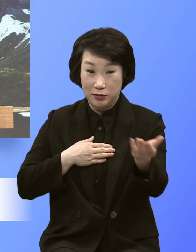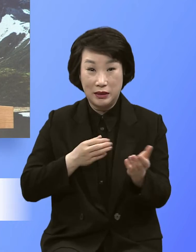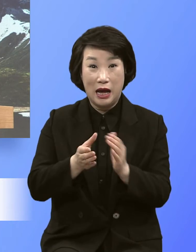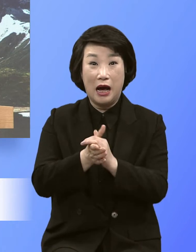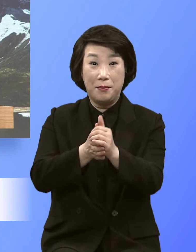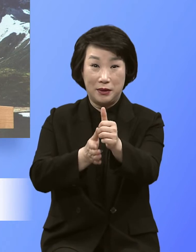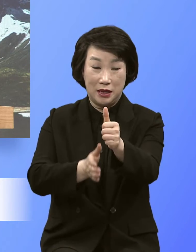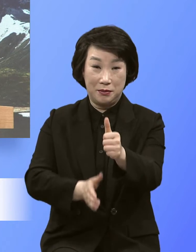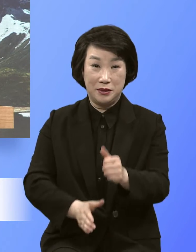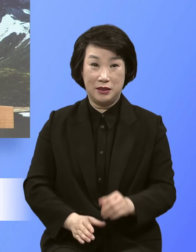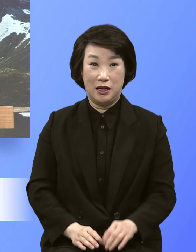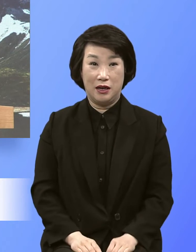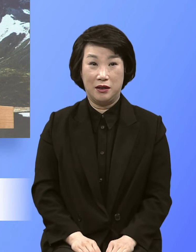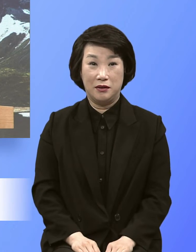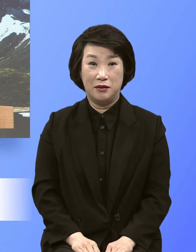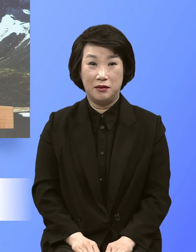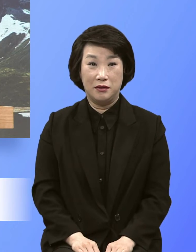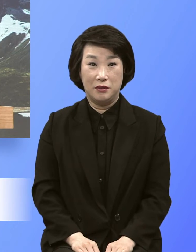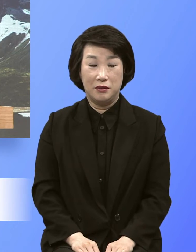합시다.